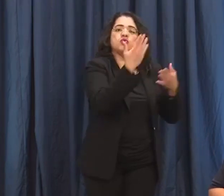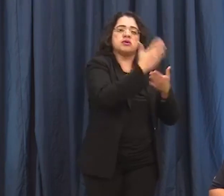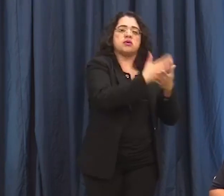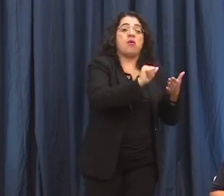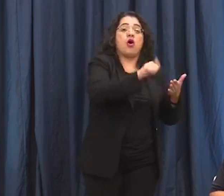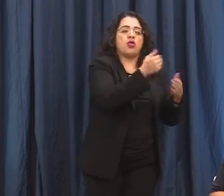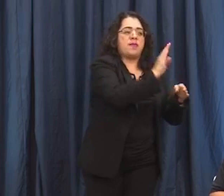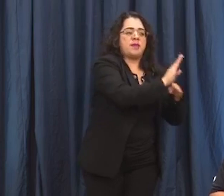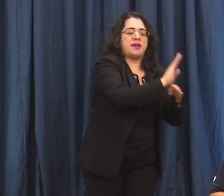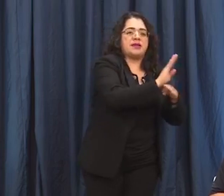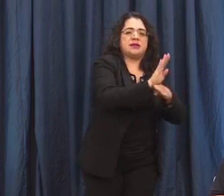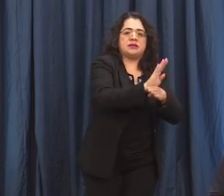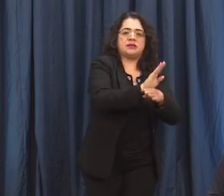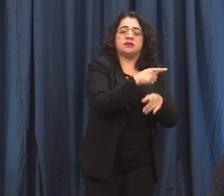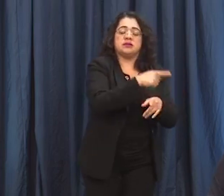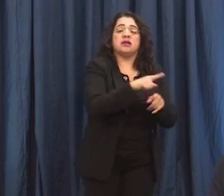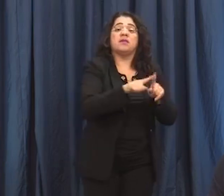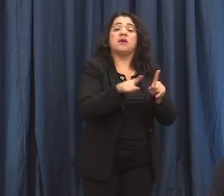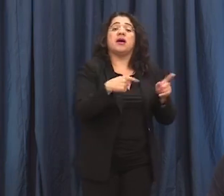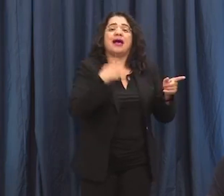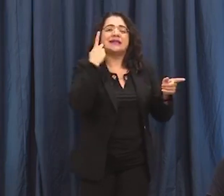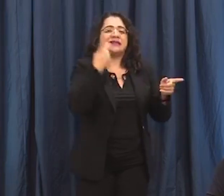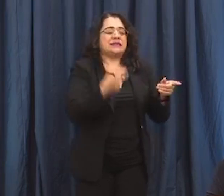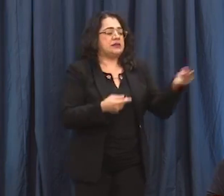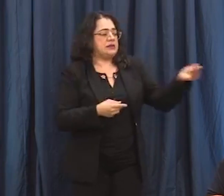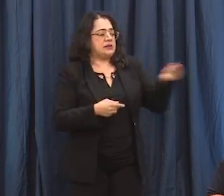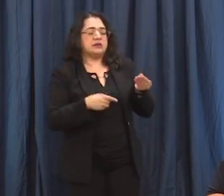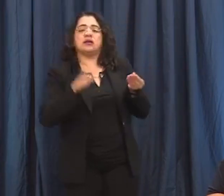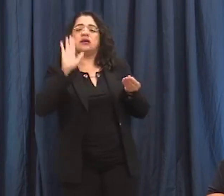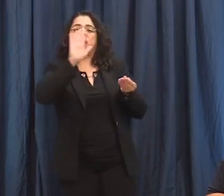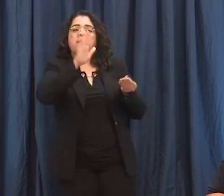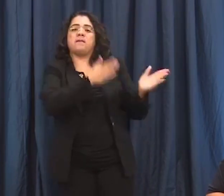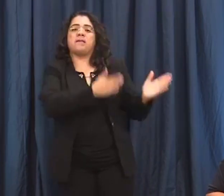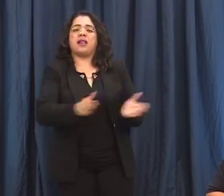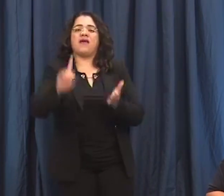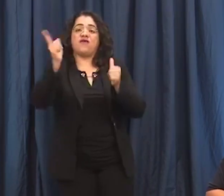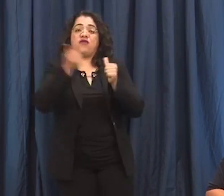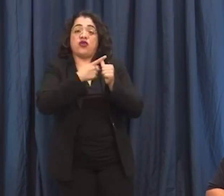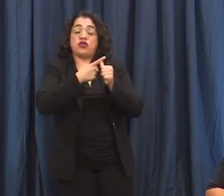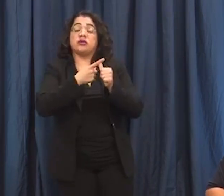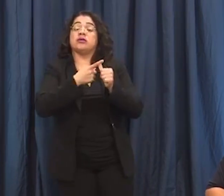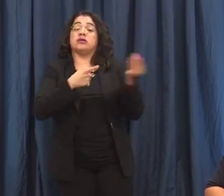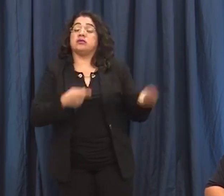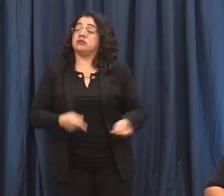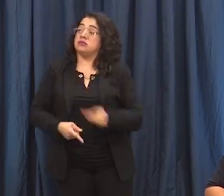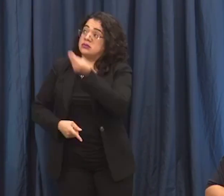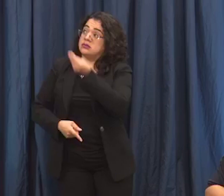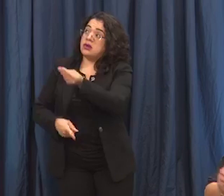rápidamente de acuerdo con su plan de modificación especificado del condado.